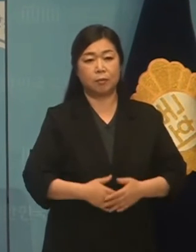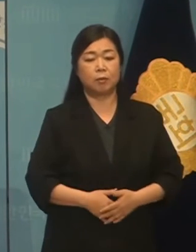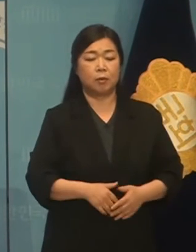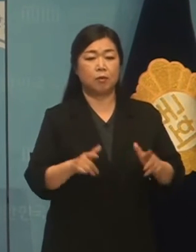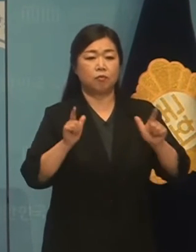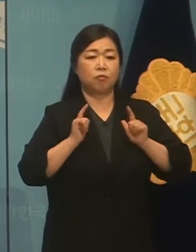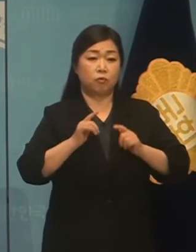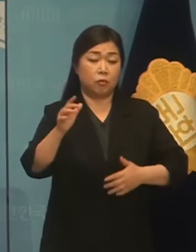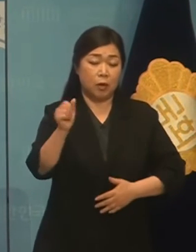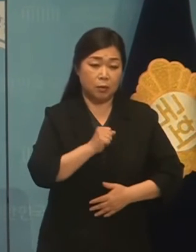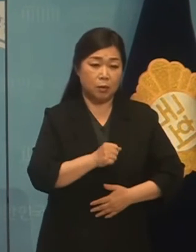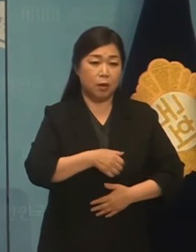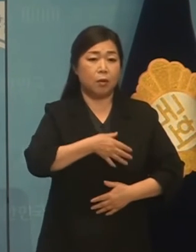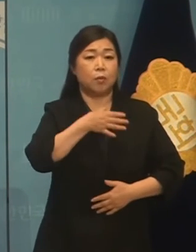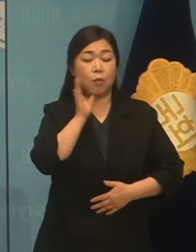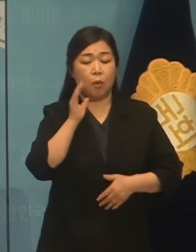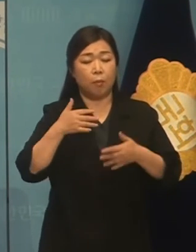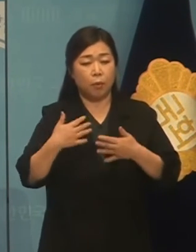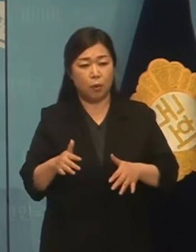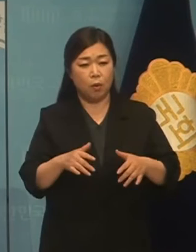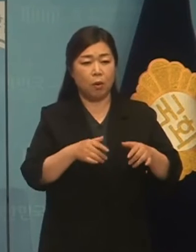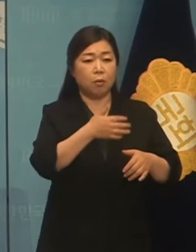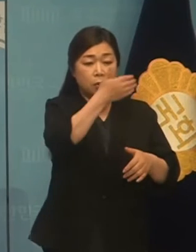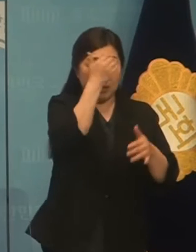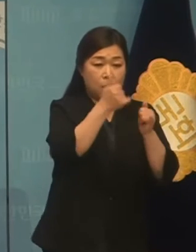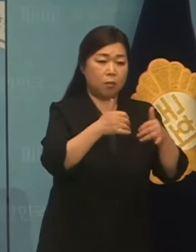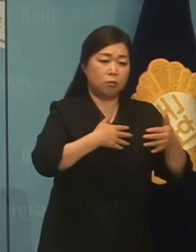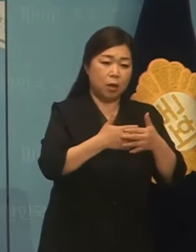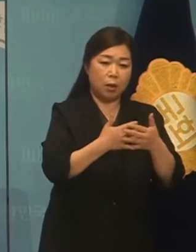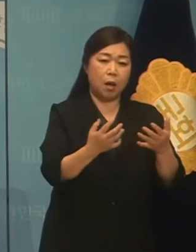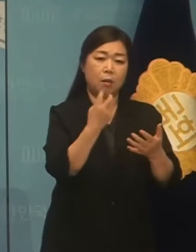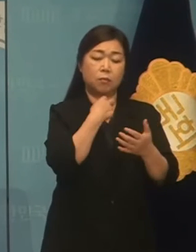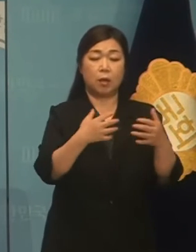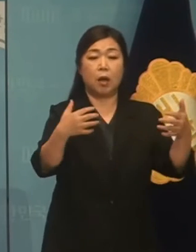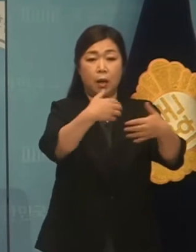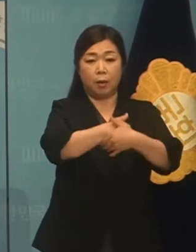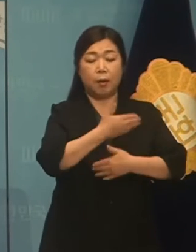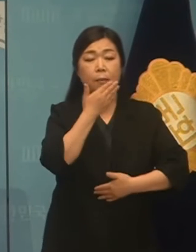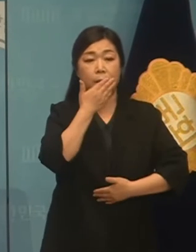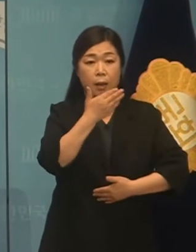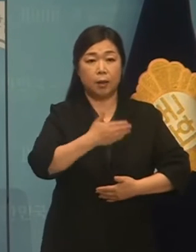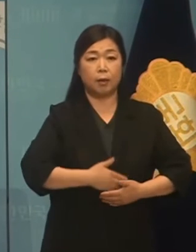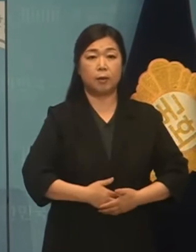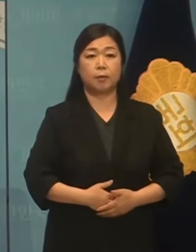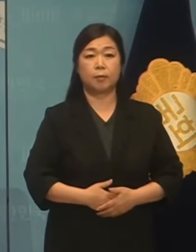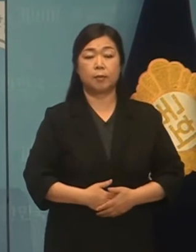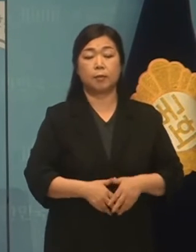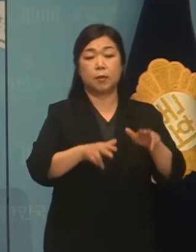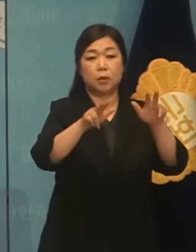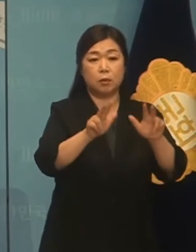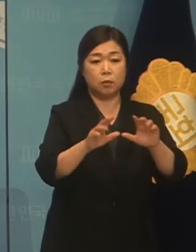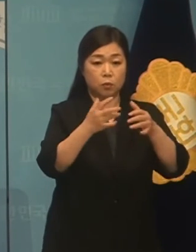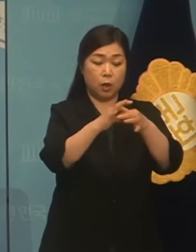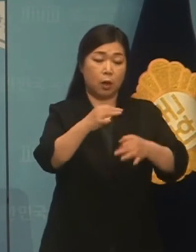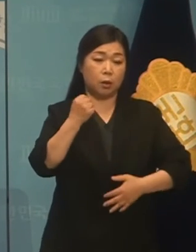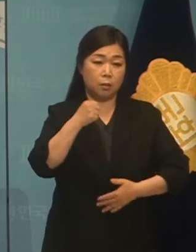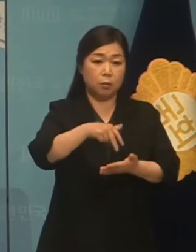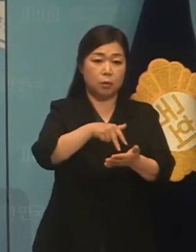노장의 피로감과 소장의 불안감을 함께 극복할 수 있는 대안입니다. 지금